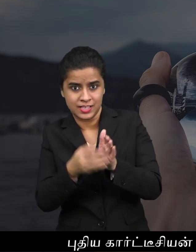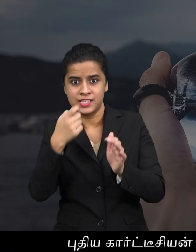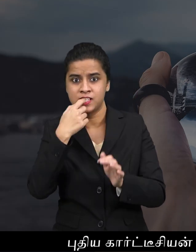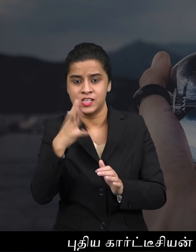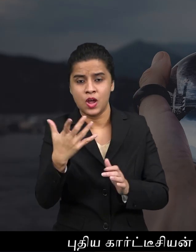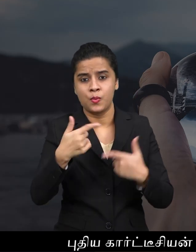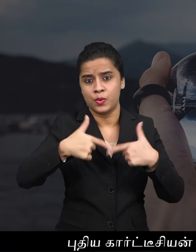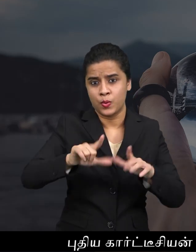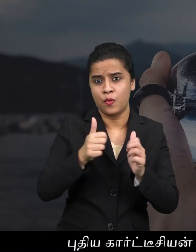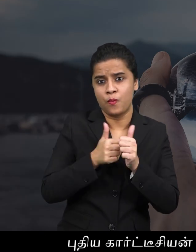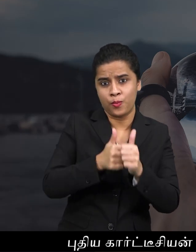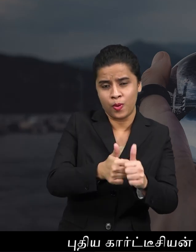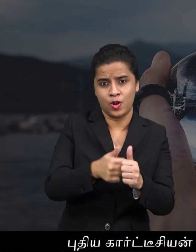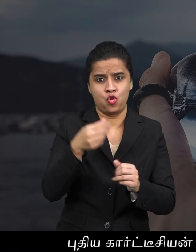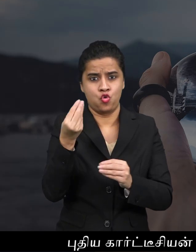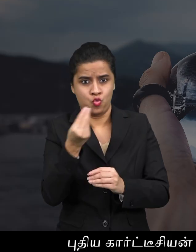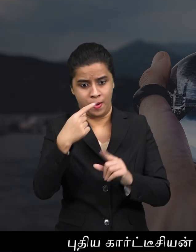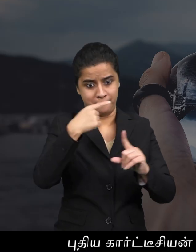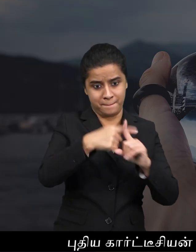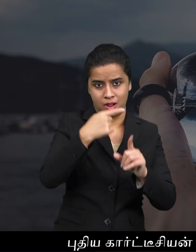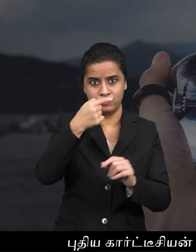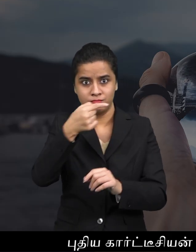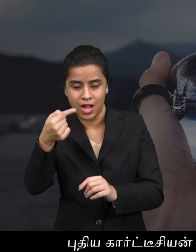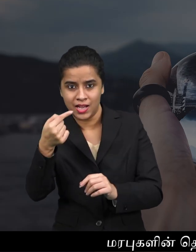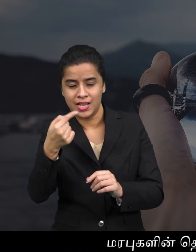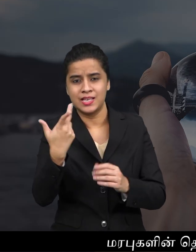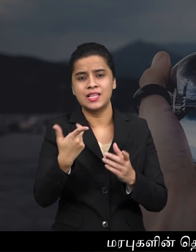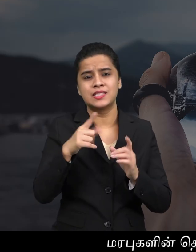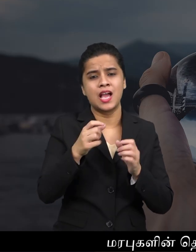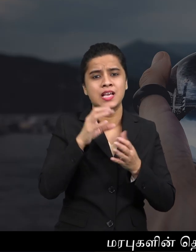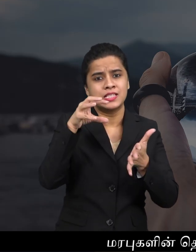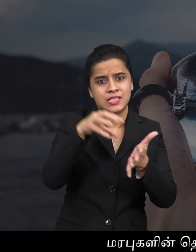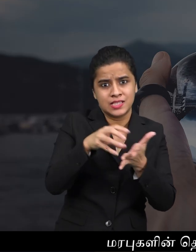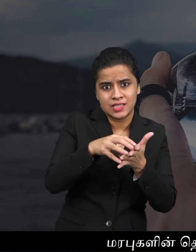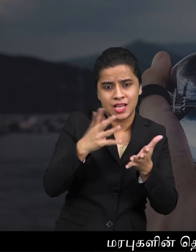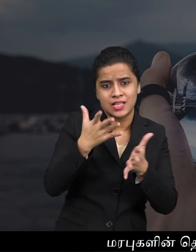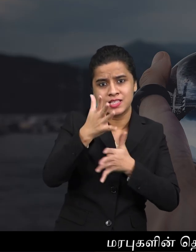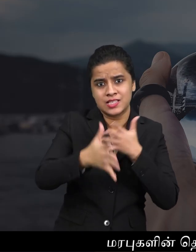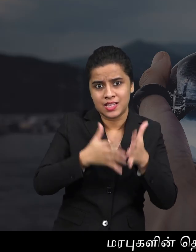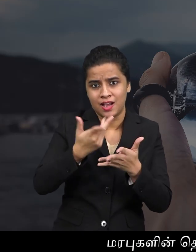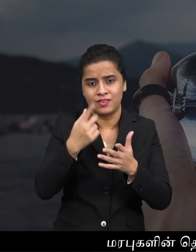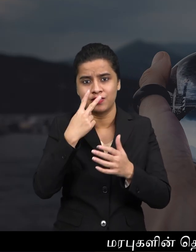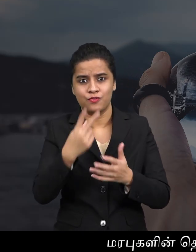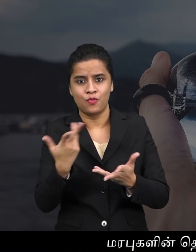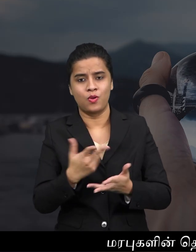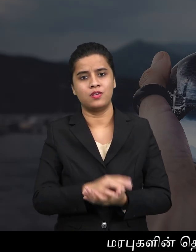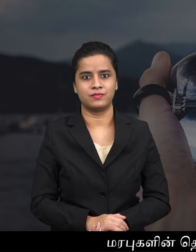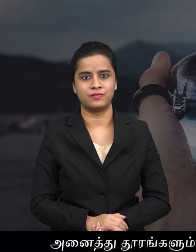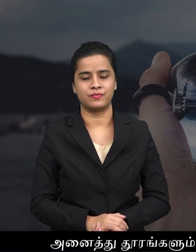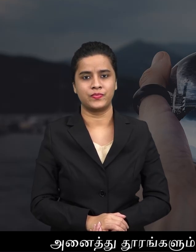புதிய கார்ட்டீசியன் மரபு குறியீடு எனப்படும் அடையாள மரபுகளின் தொகுப்பை பின்பற்றுவோம்.